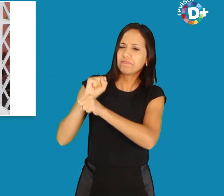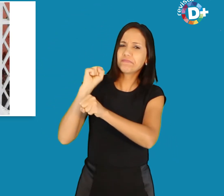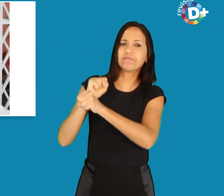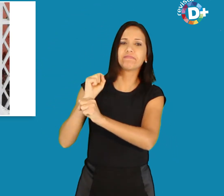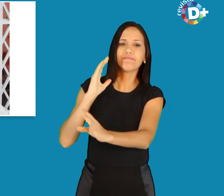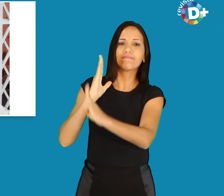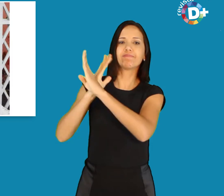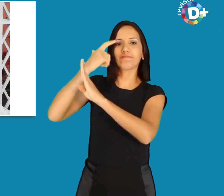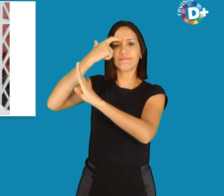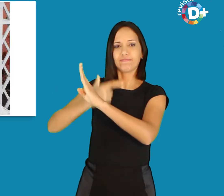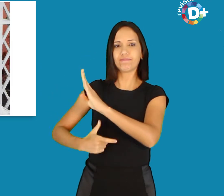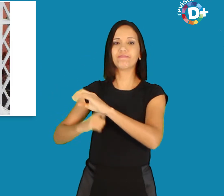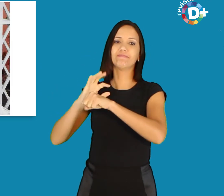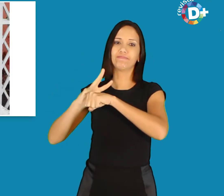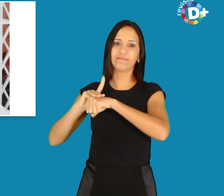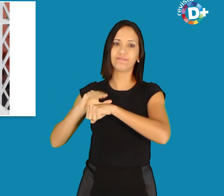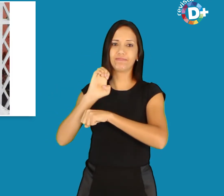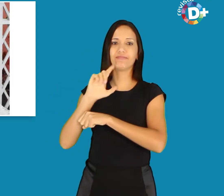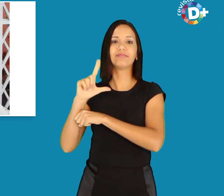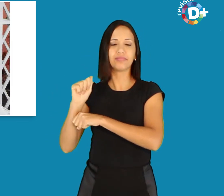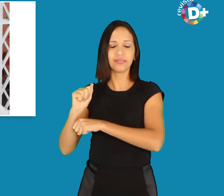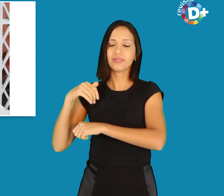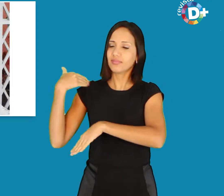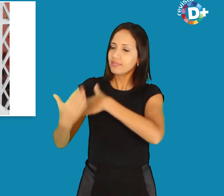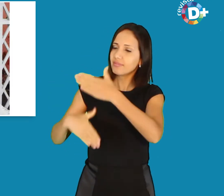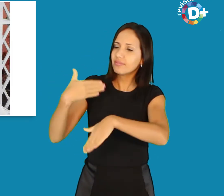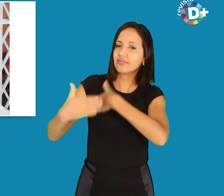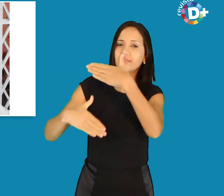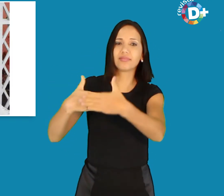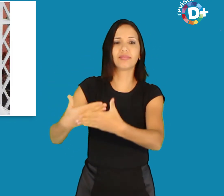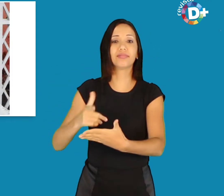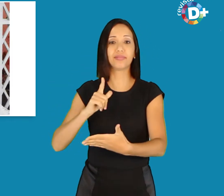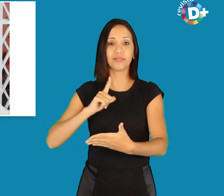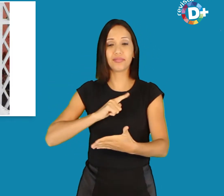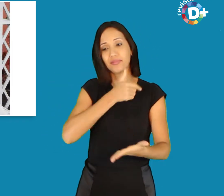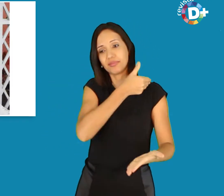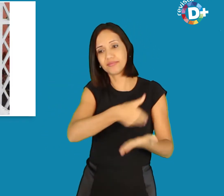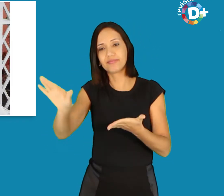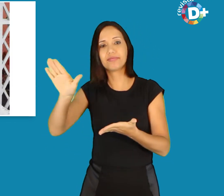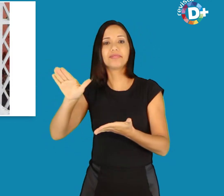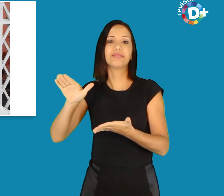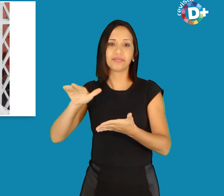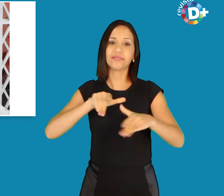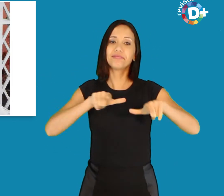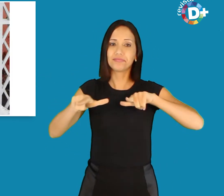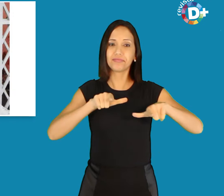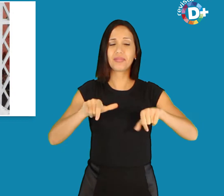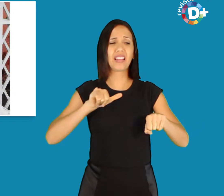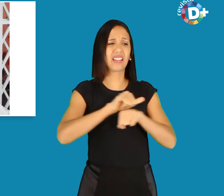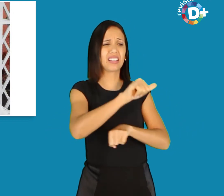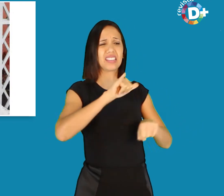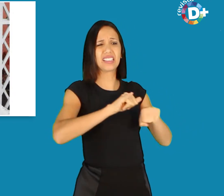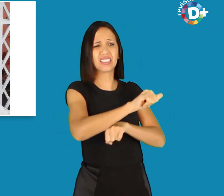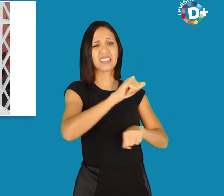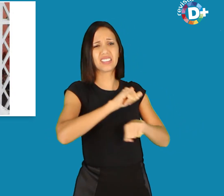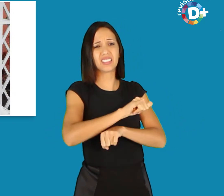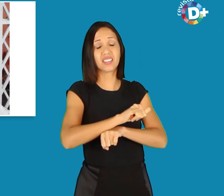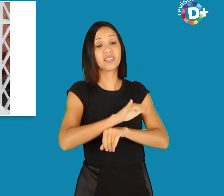espera para confirmar o diagnóstico nesse período acabou perdendo o emprego ela faltava muito